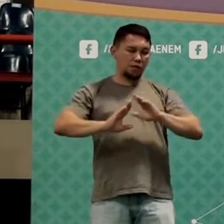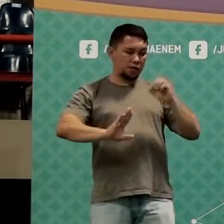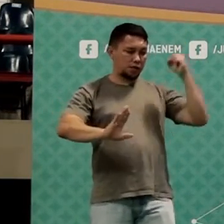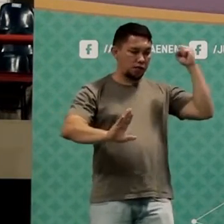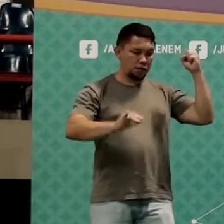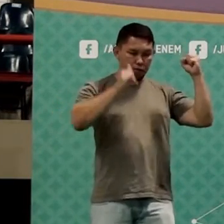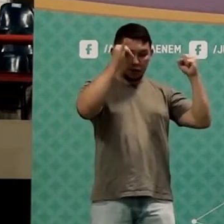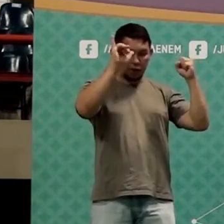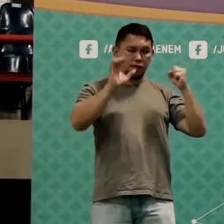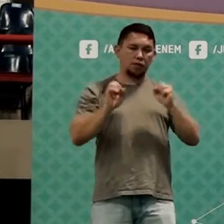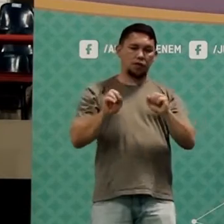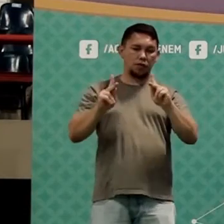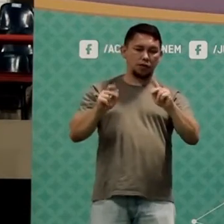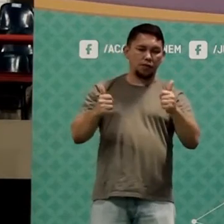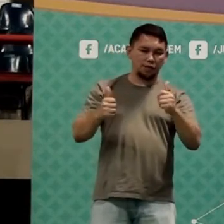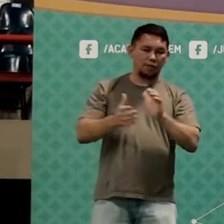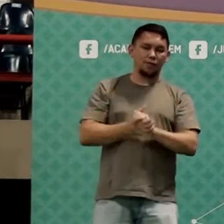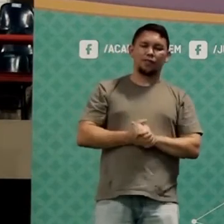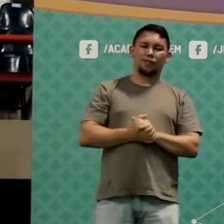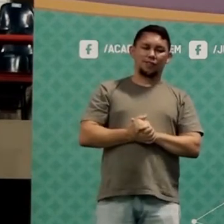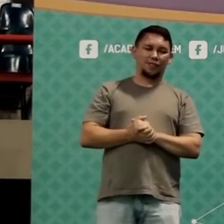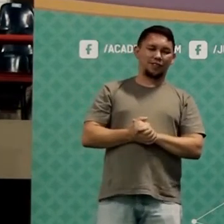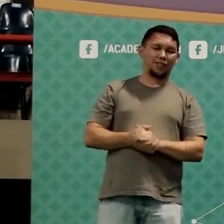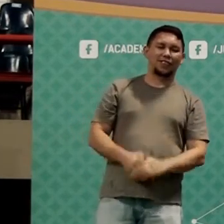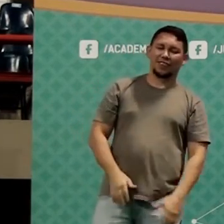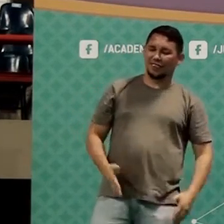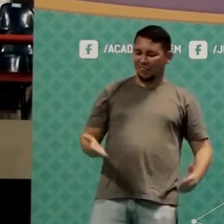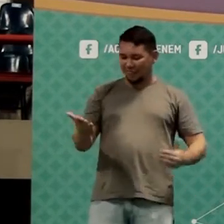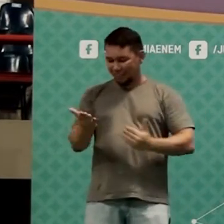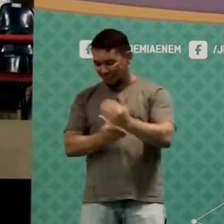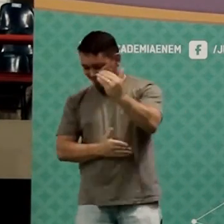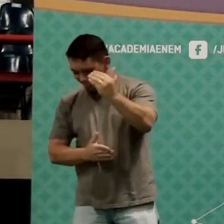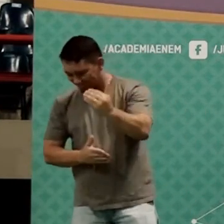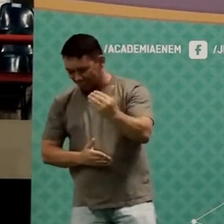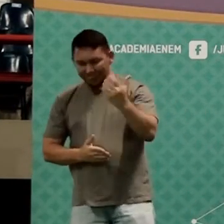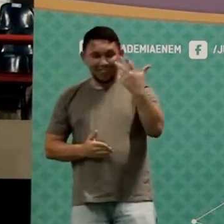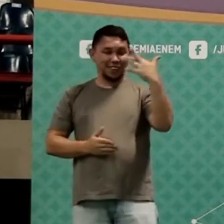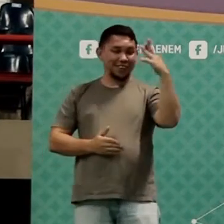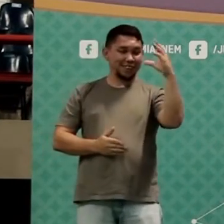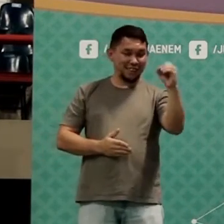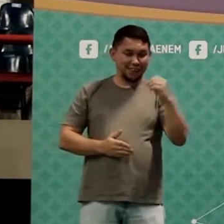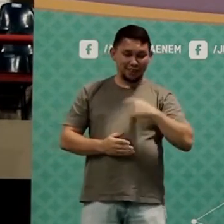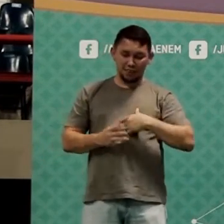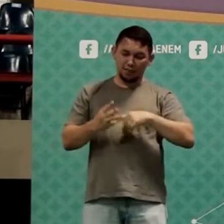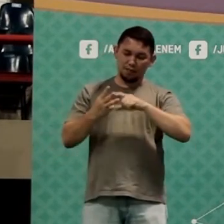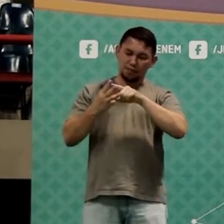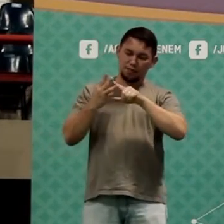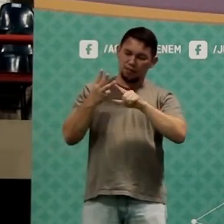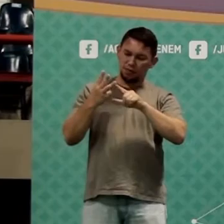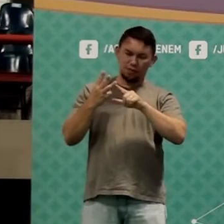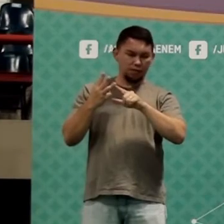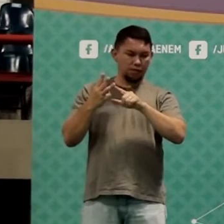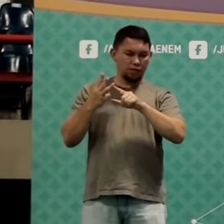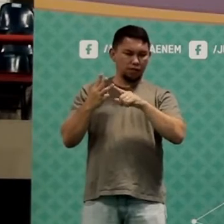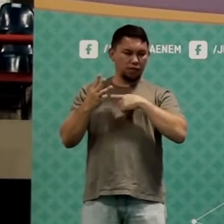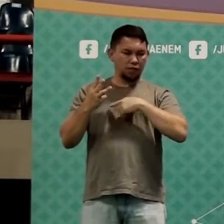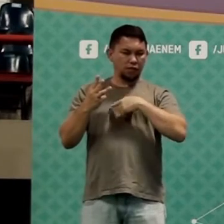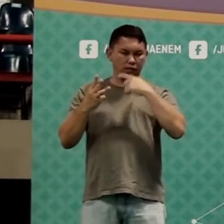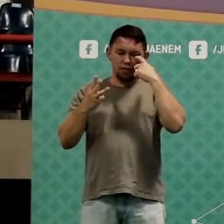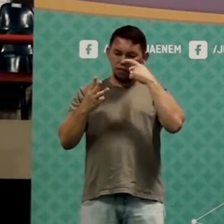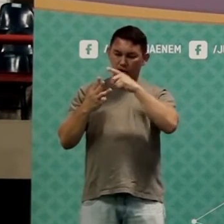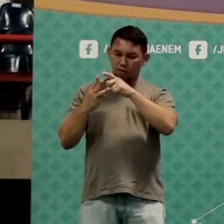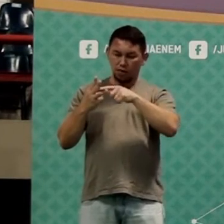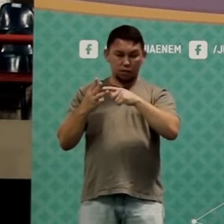ser morta. Tá certo? Beleza? Vamos lá. Óbvio que a igreja viu três igrejas protestantes nascer. Ela